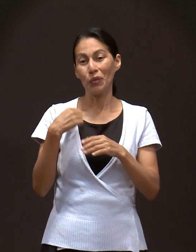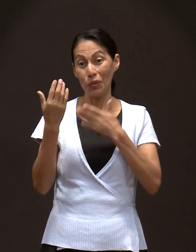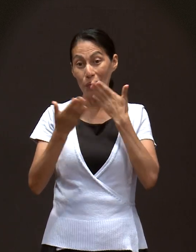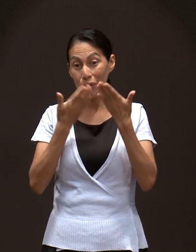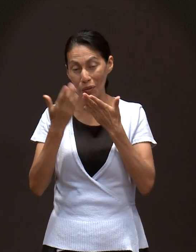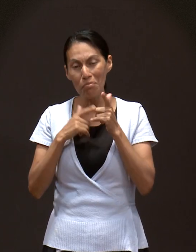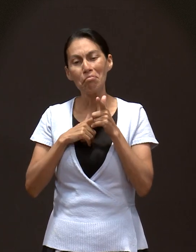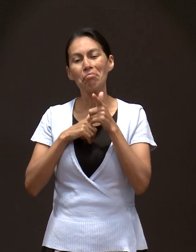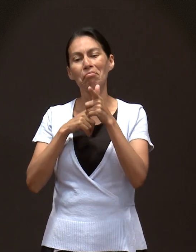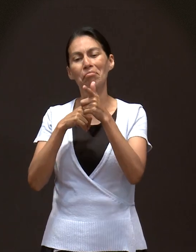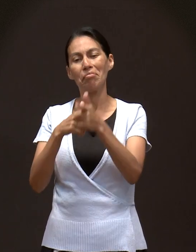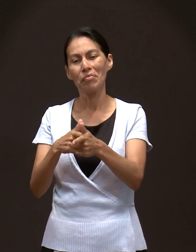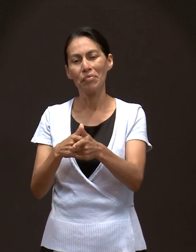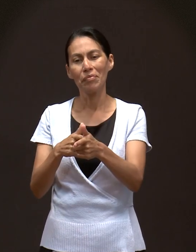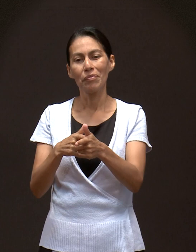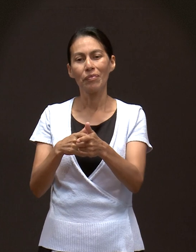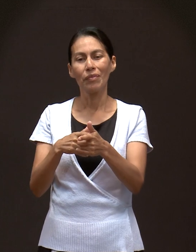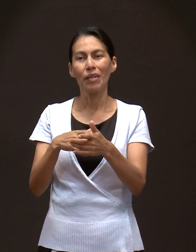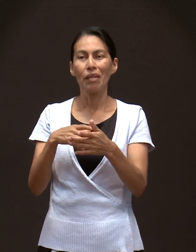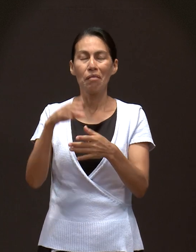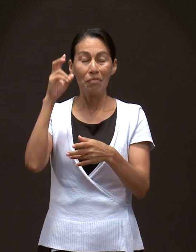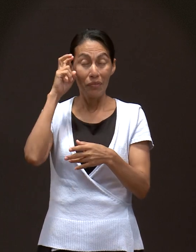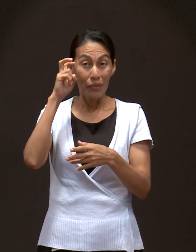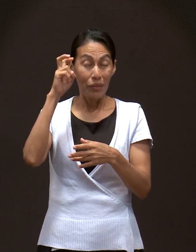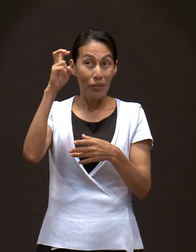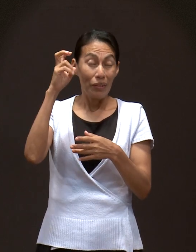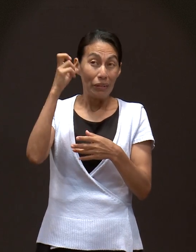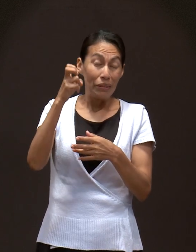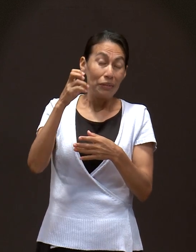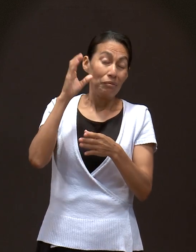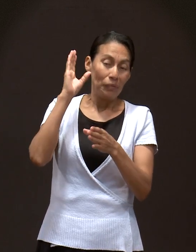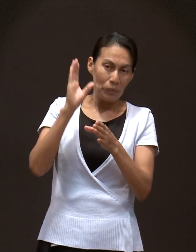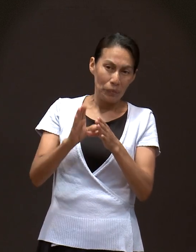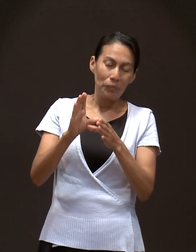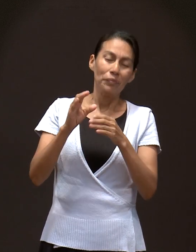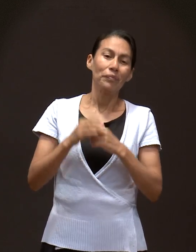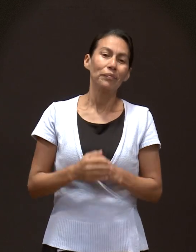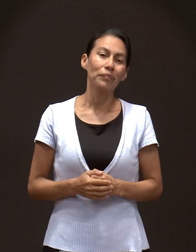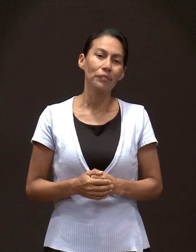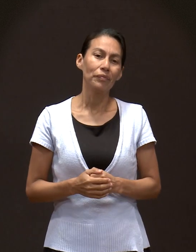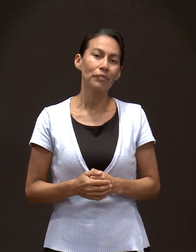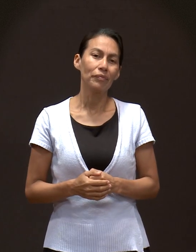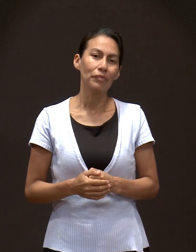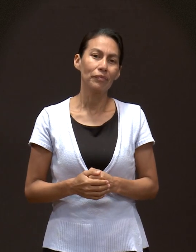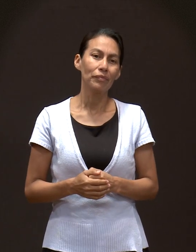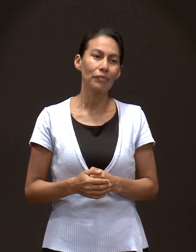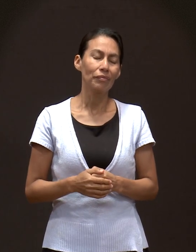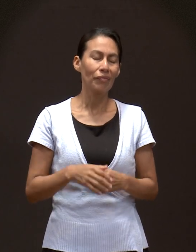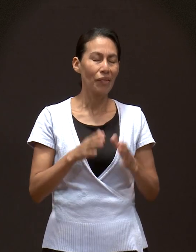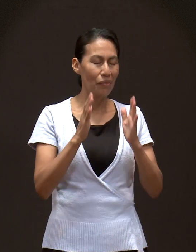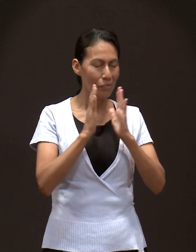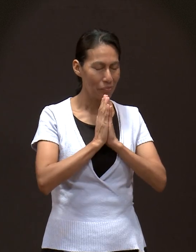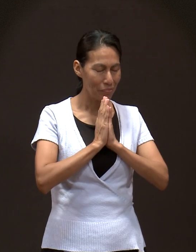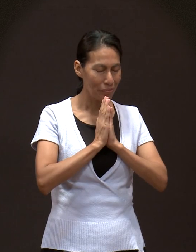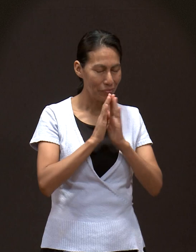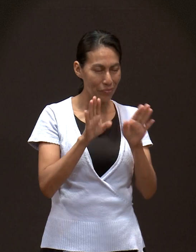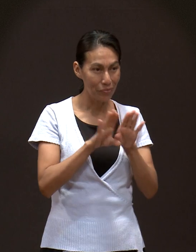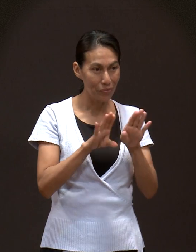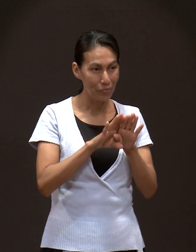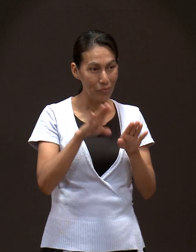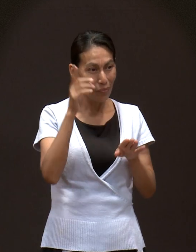y poder seguir estudiando y seguir cumpliendo, pues, el sueño. Amén. De una manera